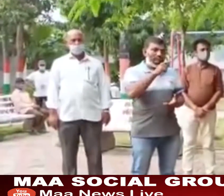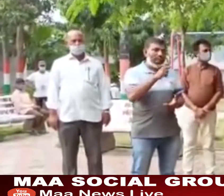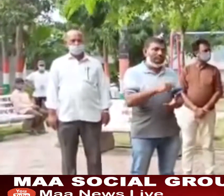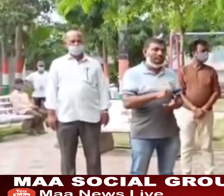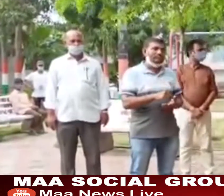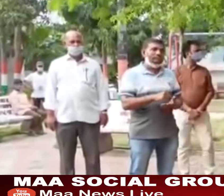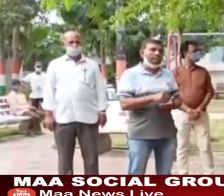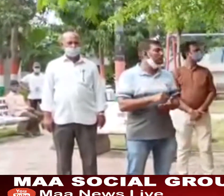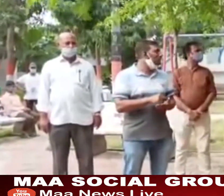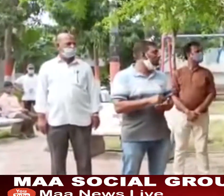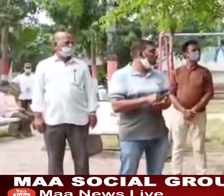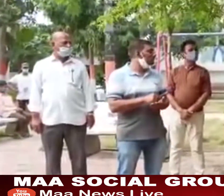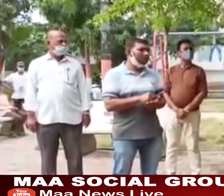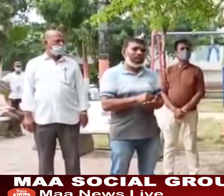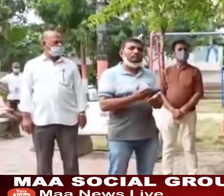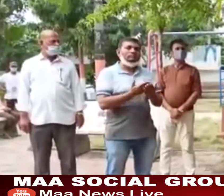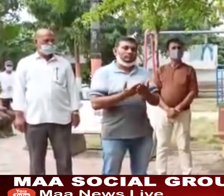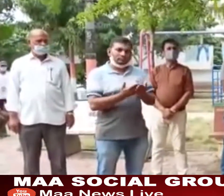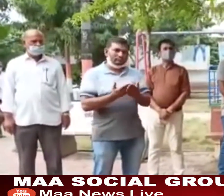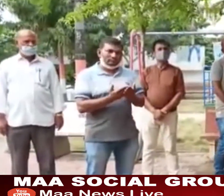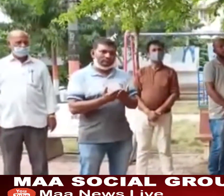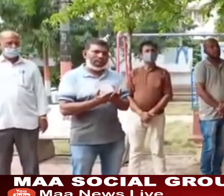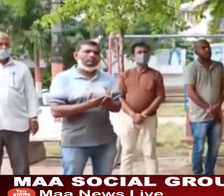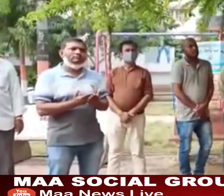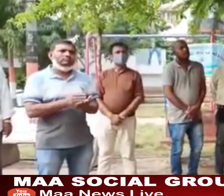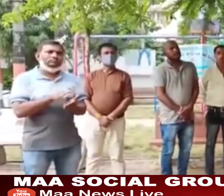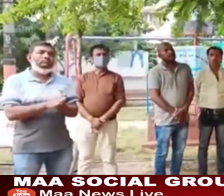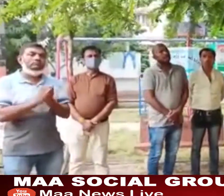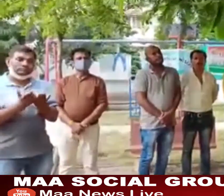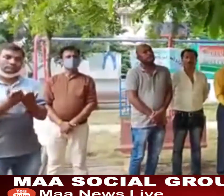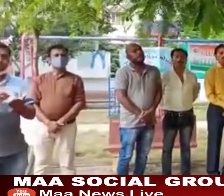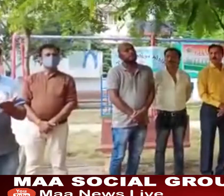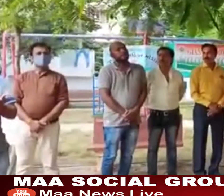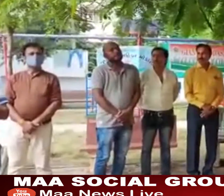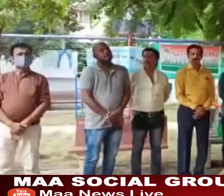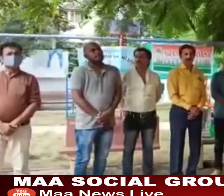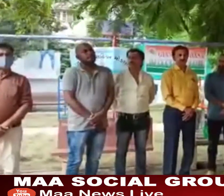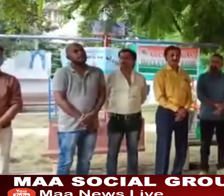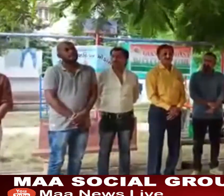પ્રયાસો કરી રહ્યા છીએ। આજે જે કન્યાઓને અમે